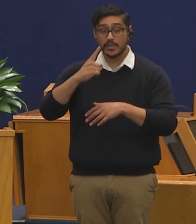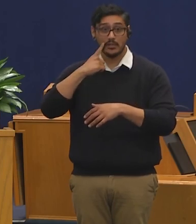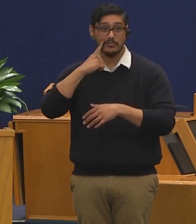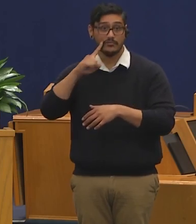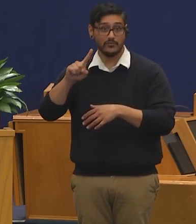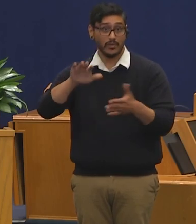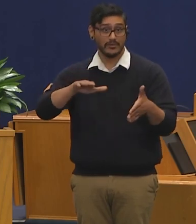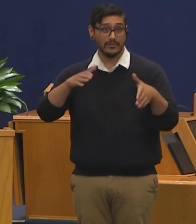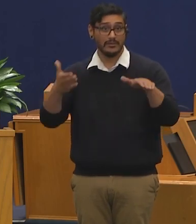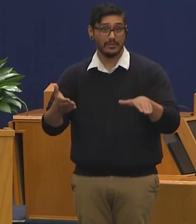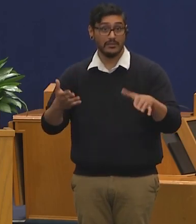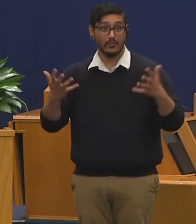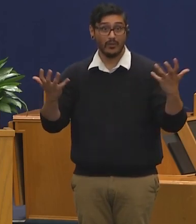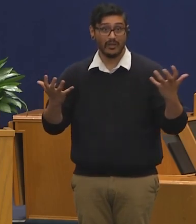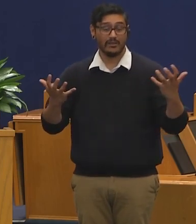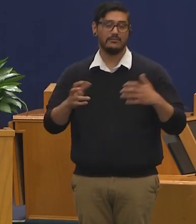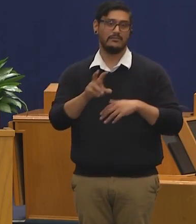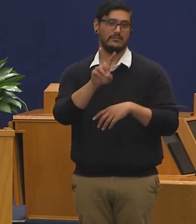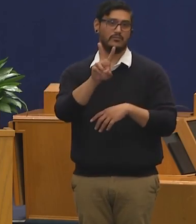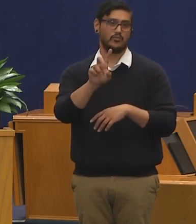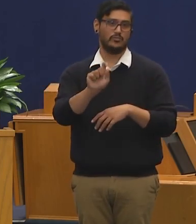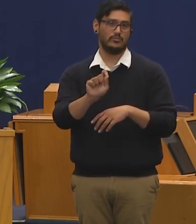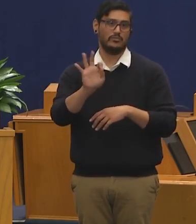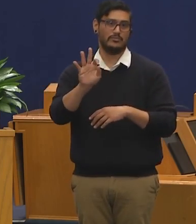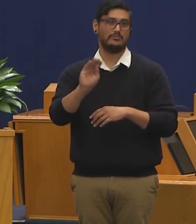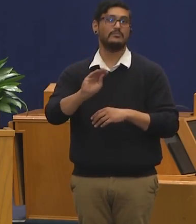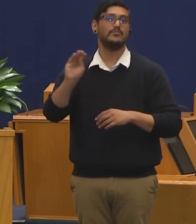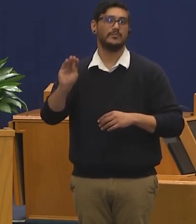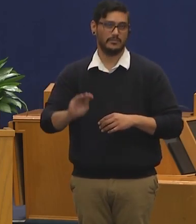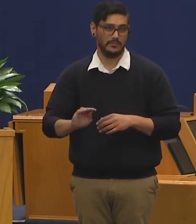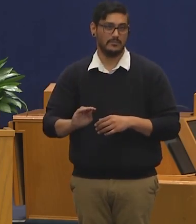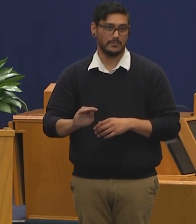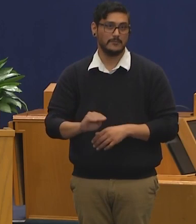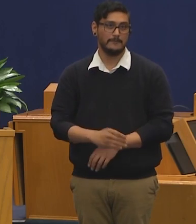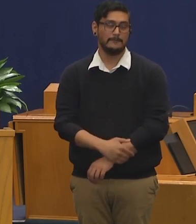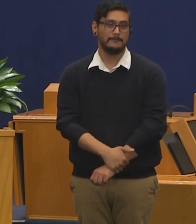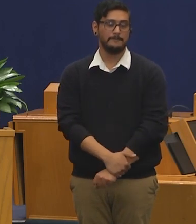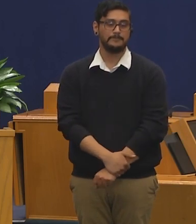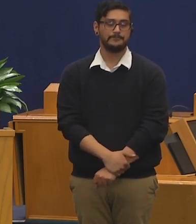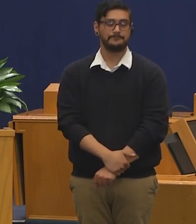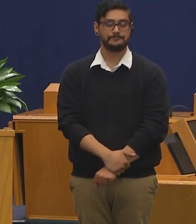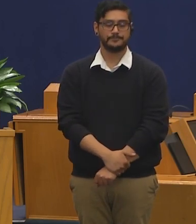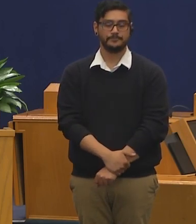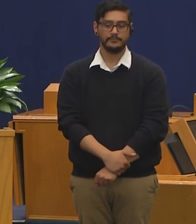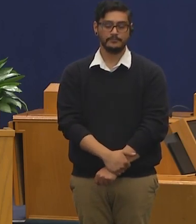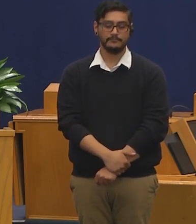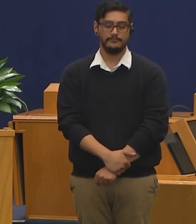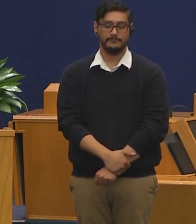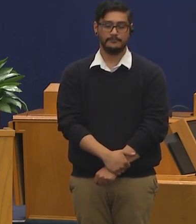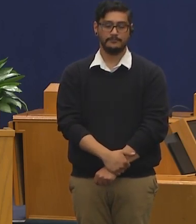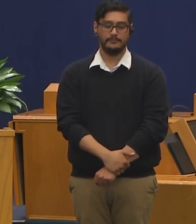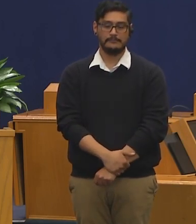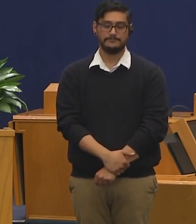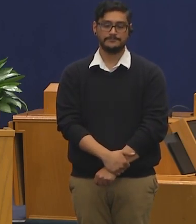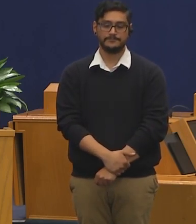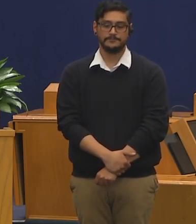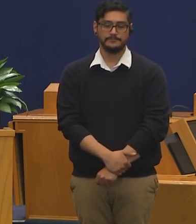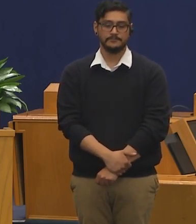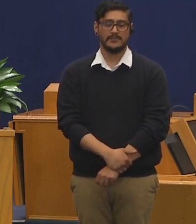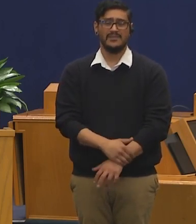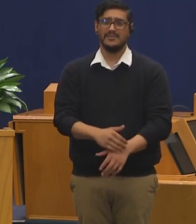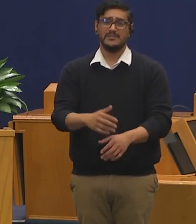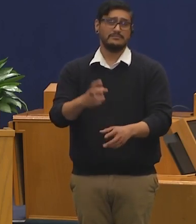COVID-19 es de 2.9%. El parte más difícil de la pandemia